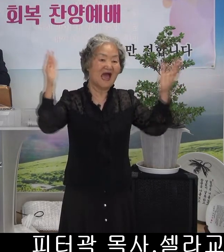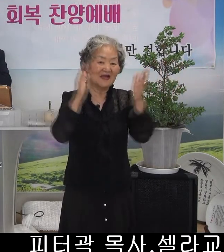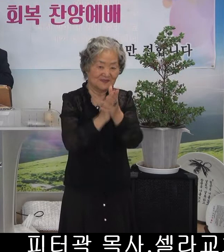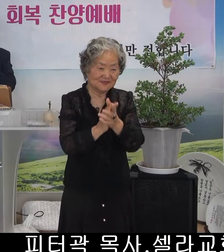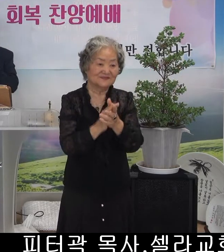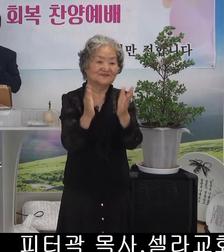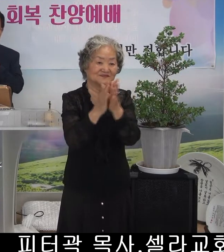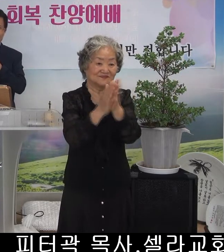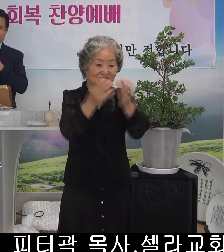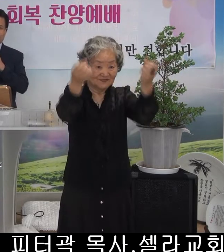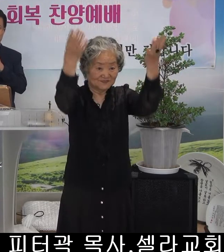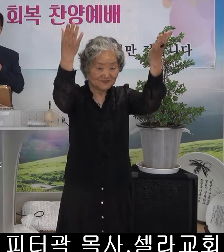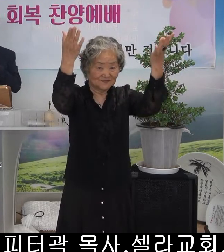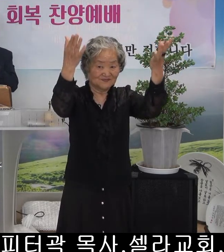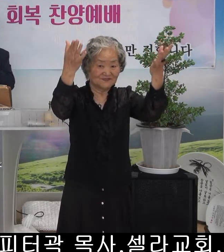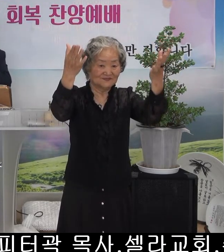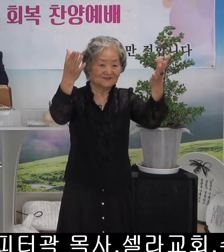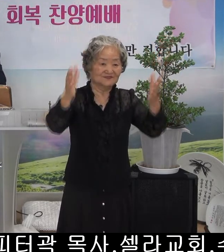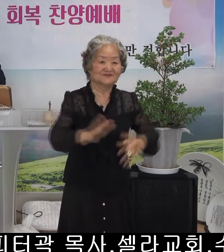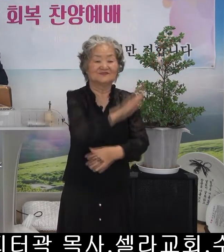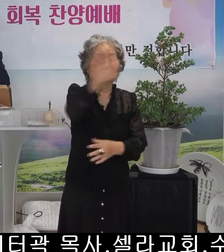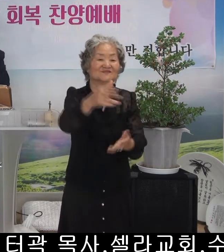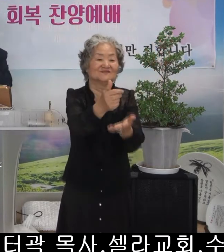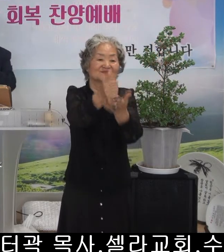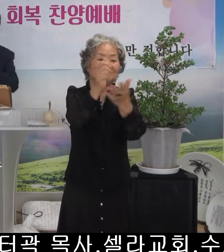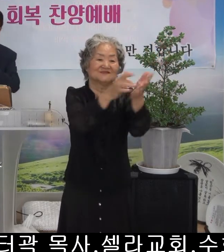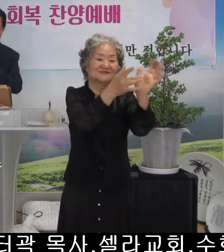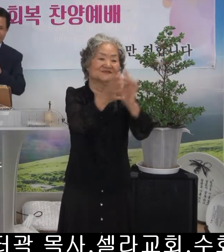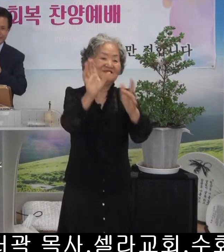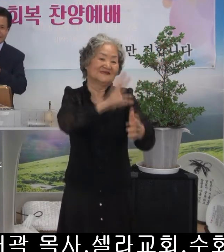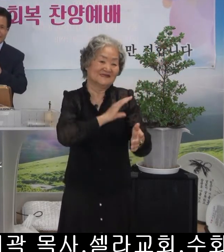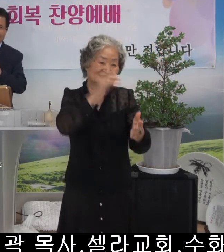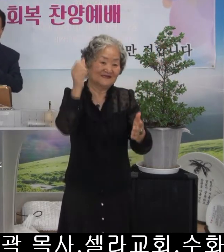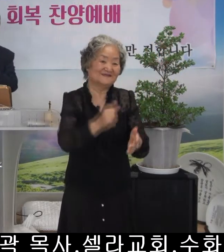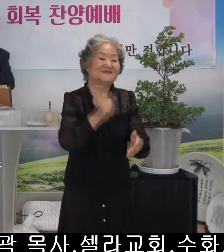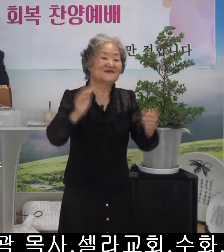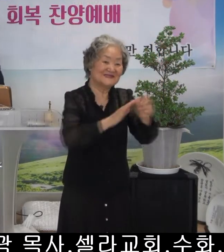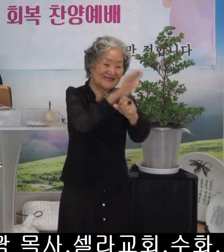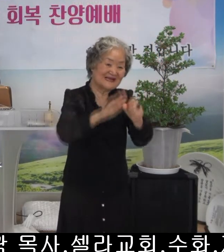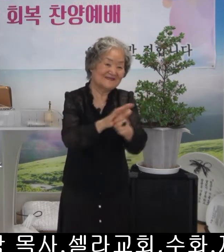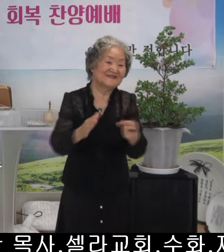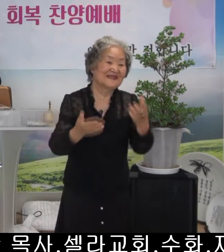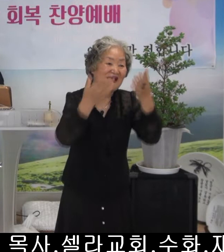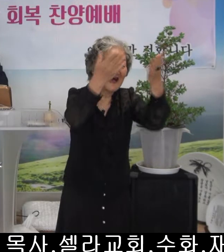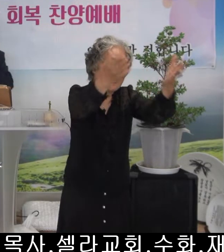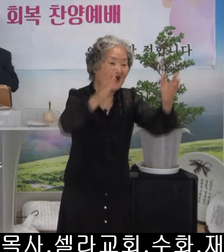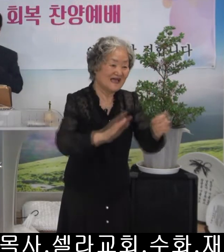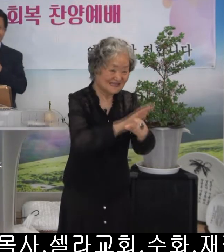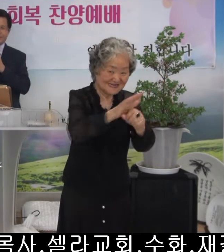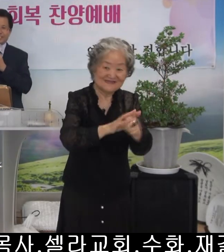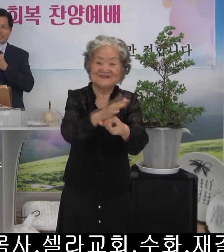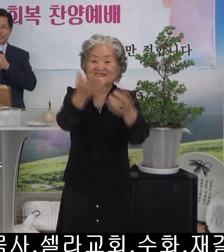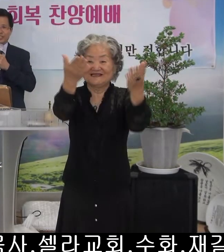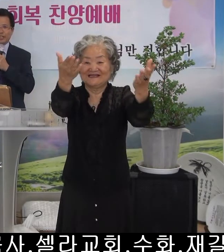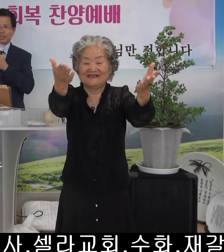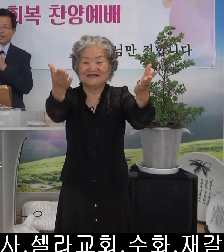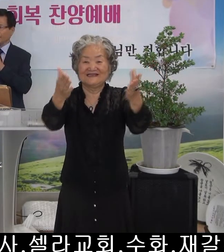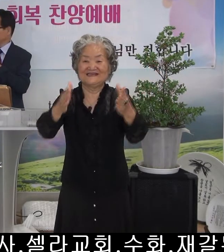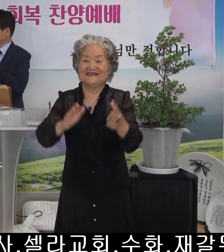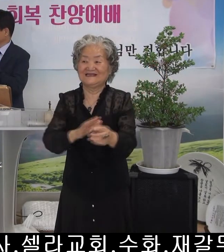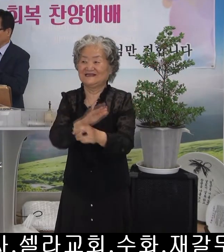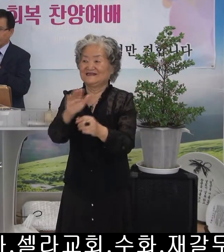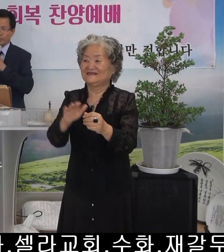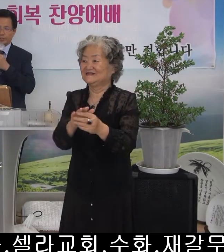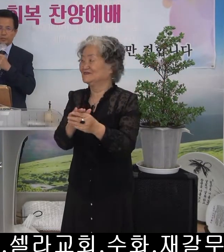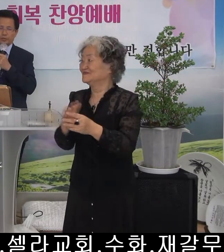할렐루야. 우리 주 예수님의 이름으로 사랑합니다. 할렐루야. 사랑합니다. 저는